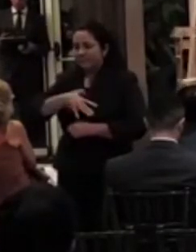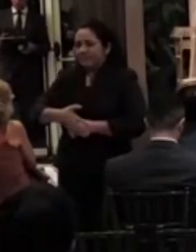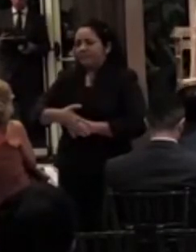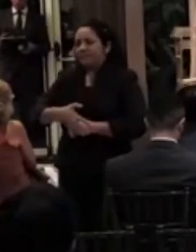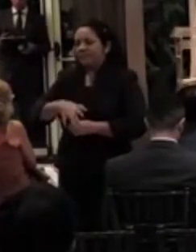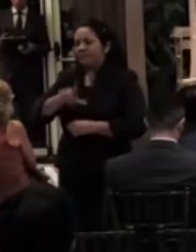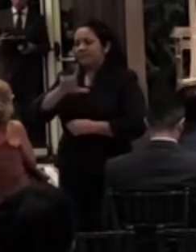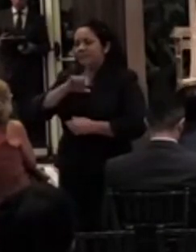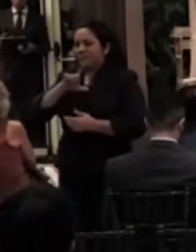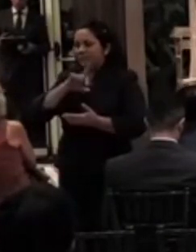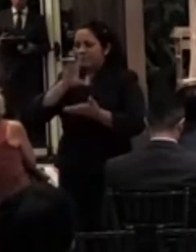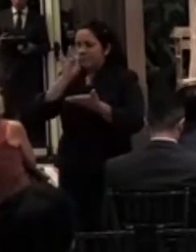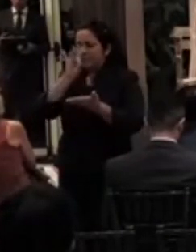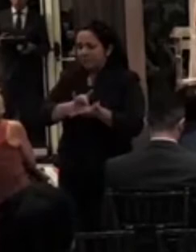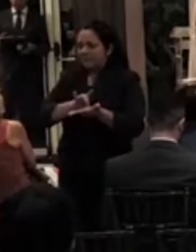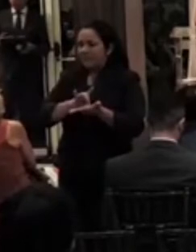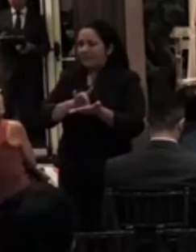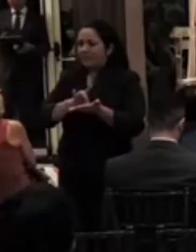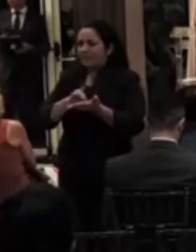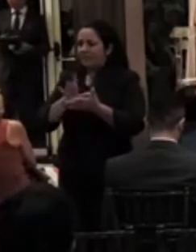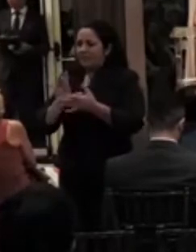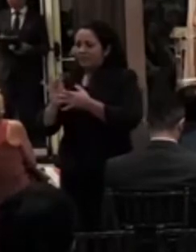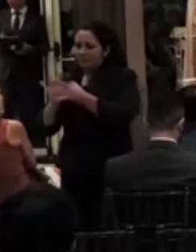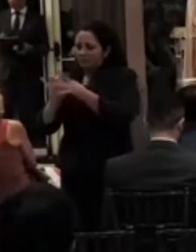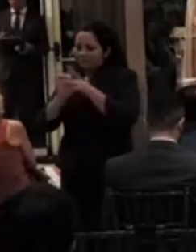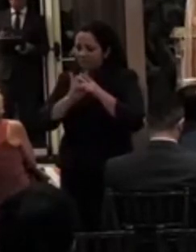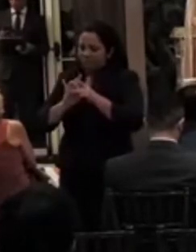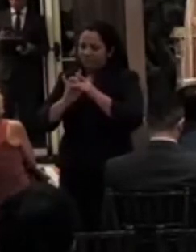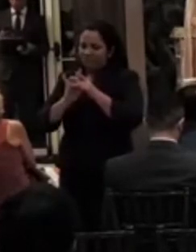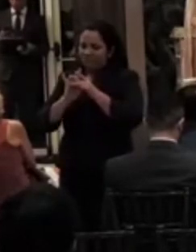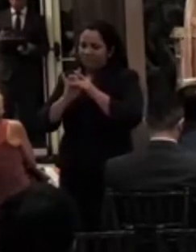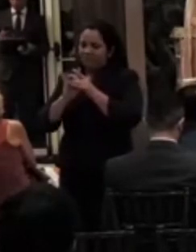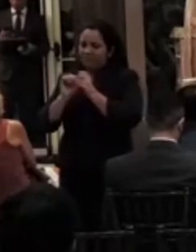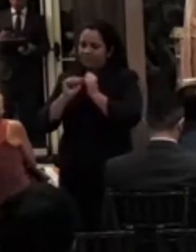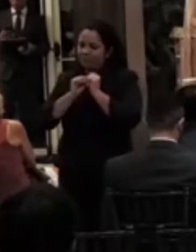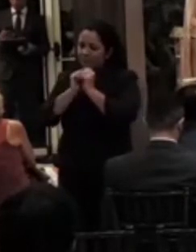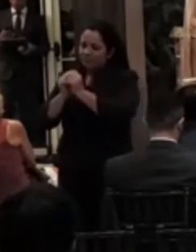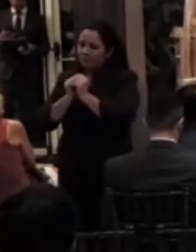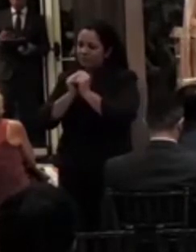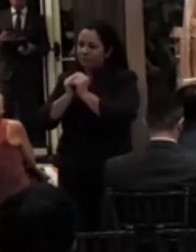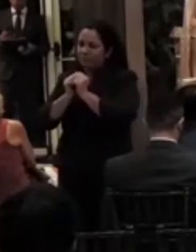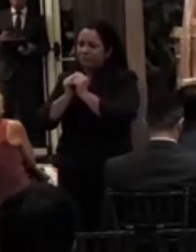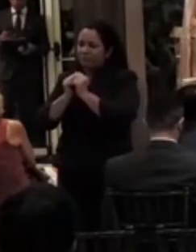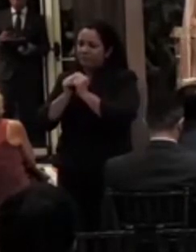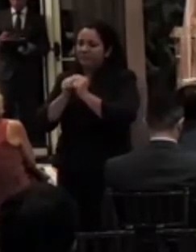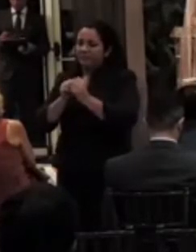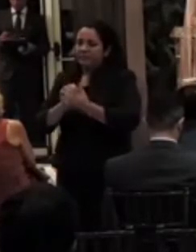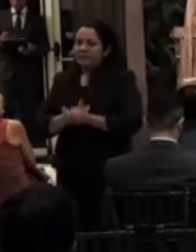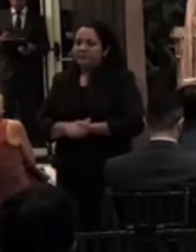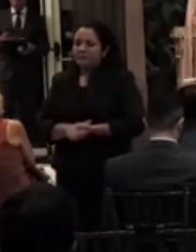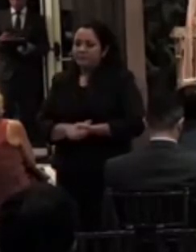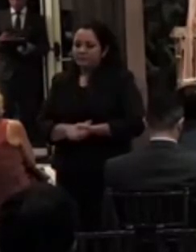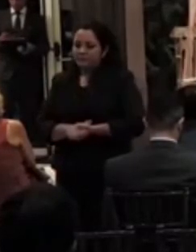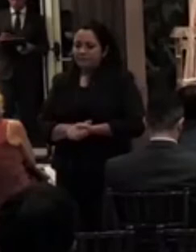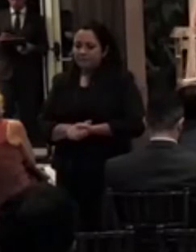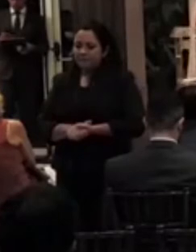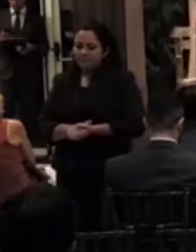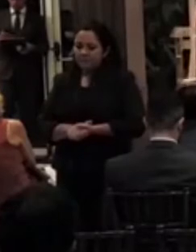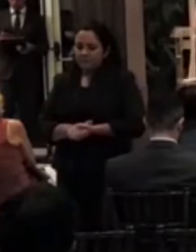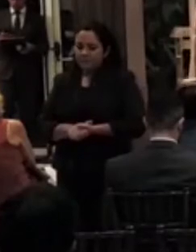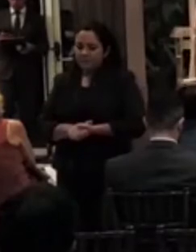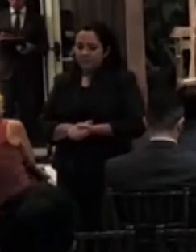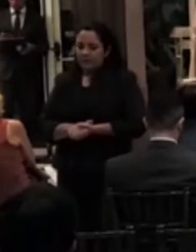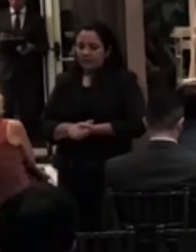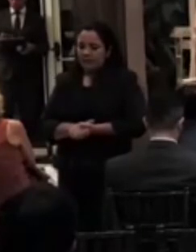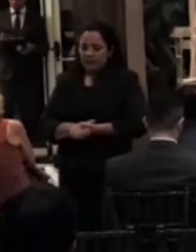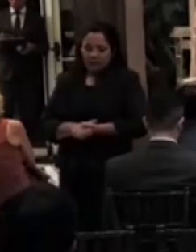mas nós nos unimos como nunca antes. Ninguém soltou a mão de ninguém. E não vamos